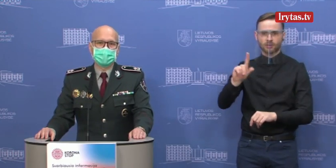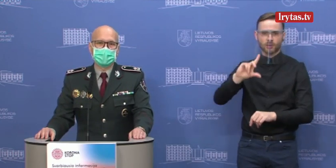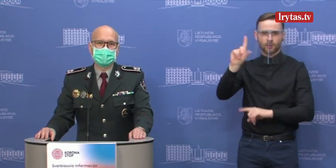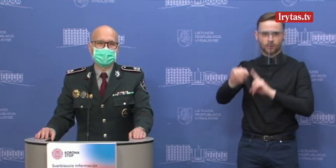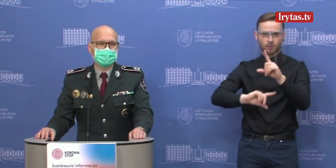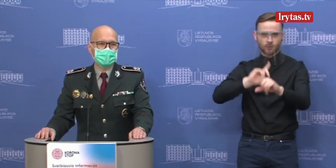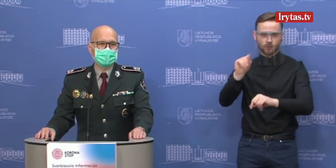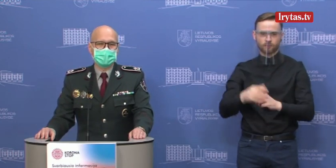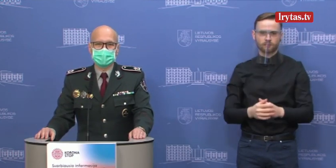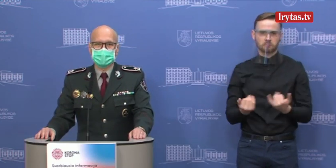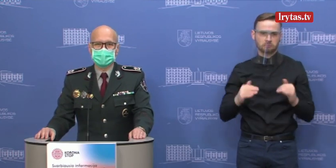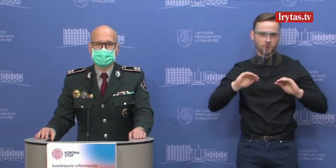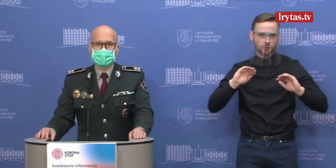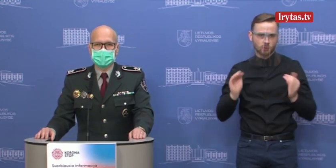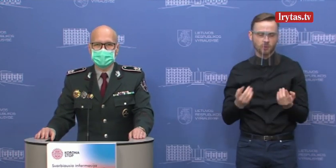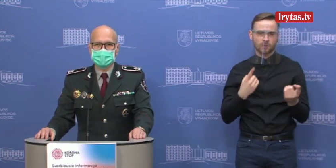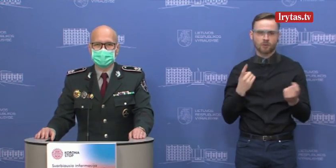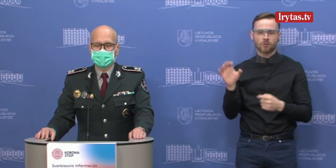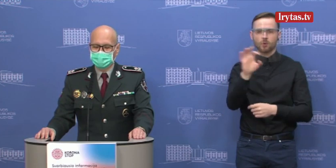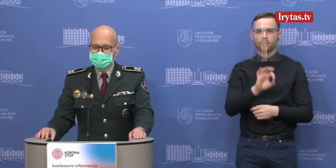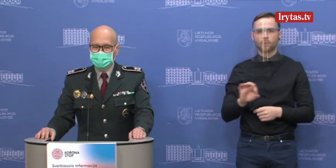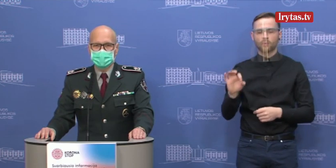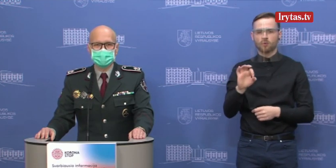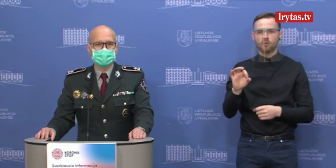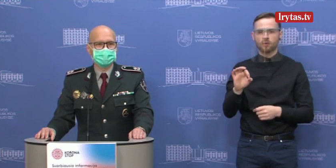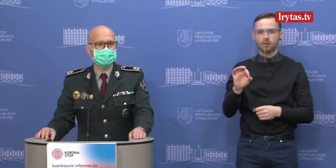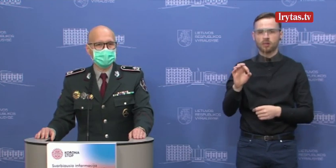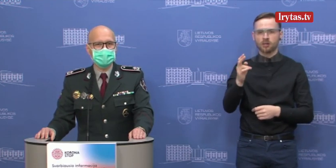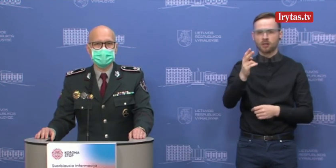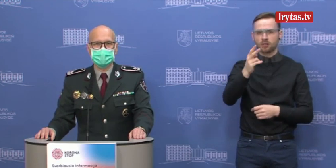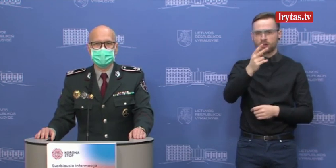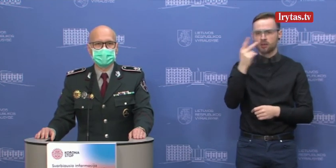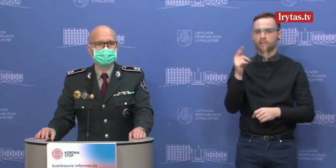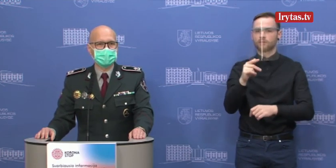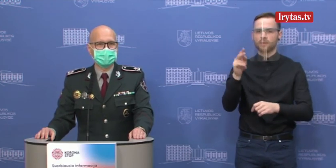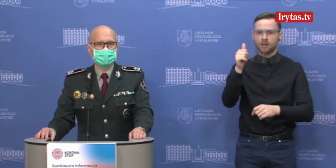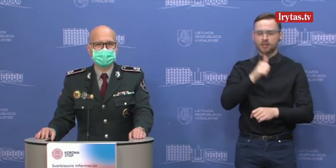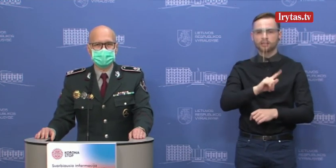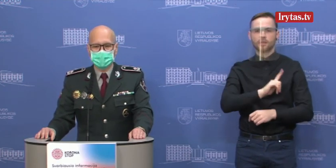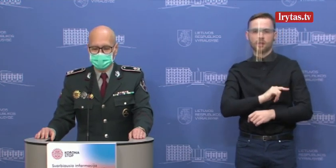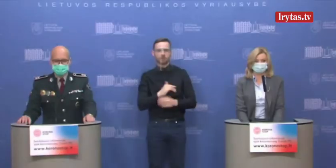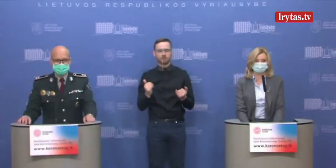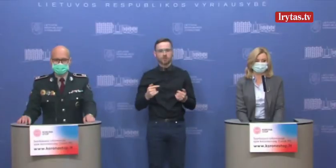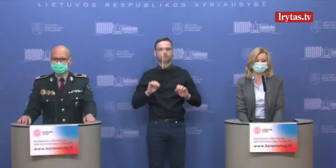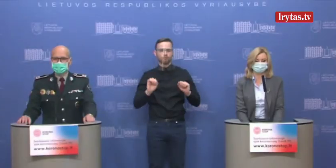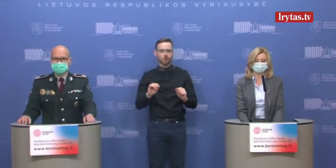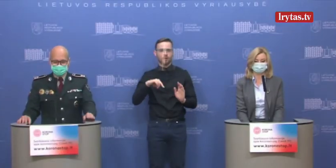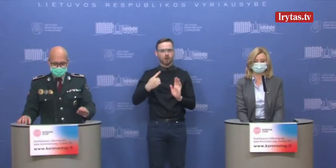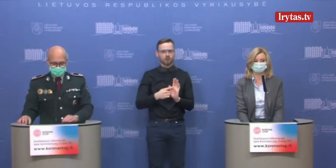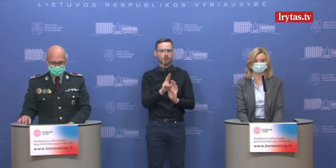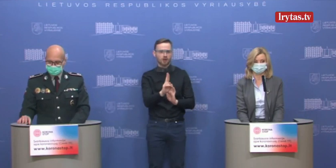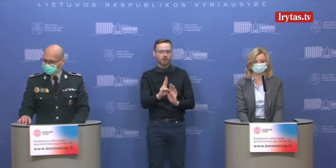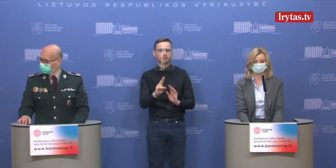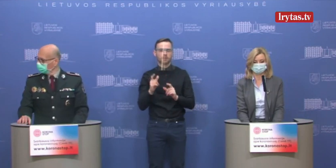tiek trumpai apie situaciją prie valstybių sienų. Esu pasiruošęs atsakyti į jūsų klausimus.